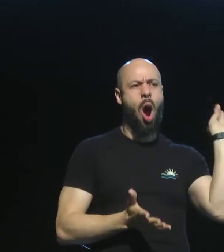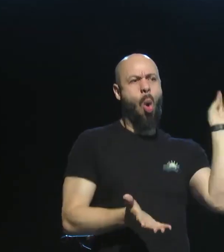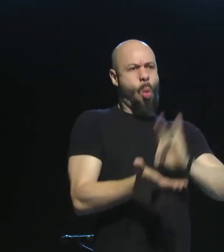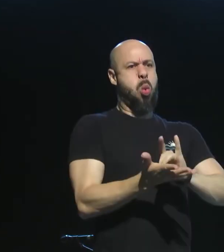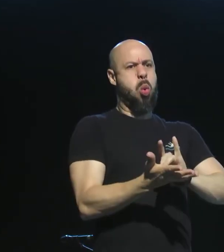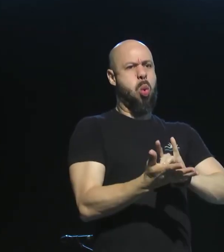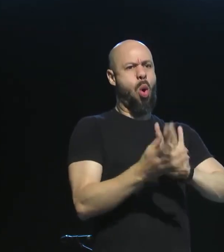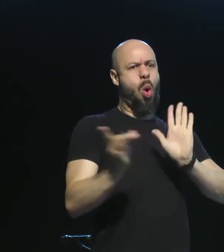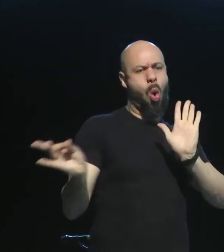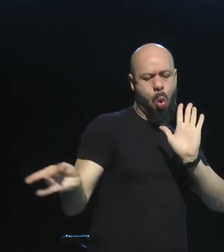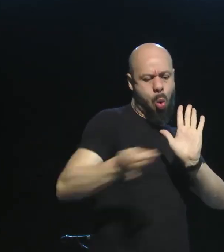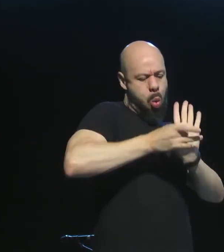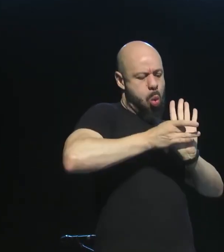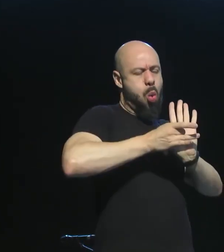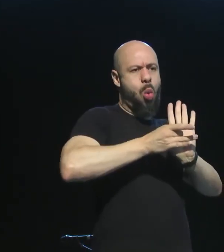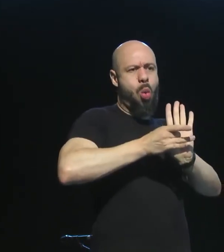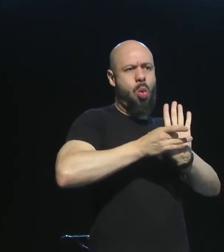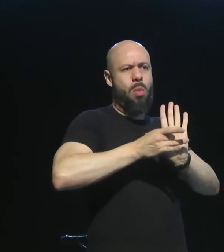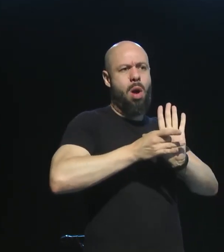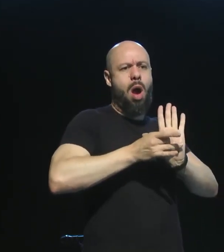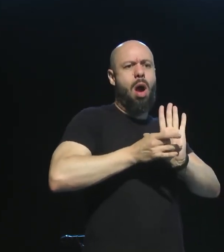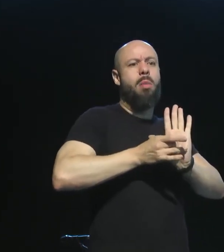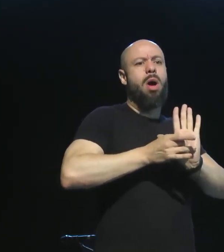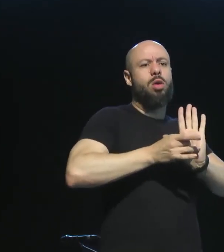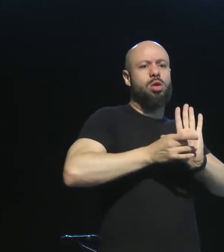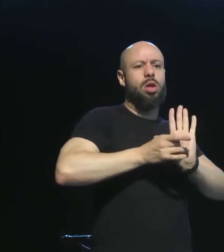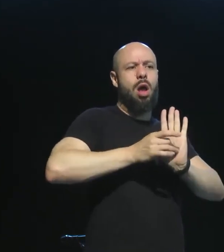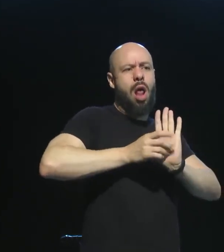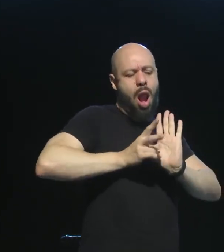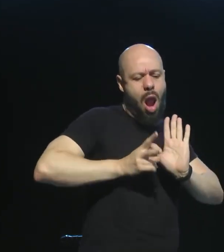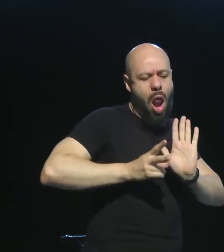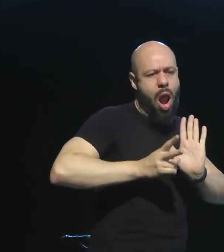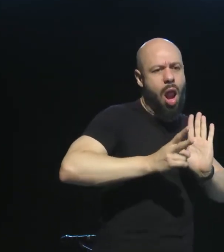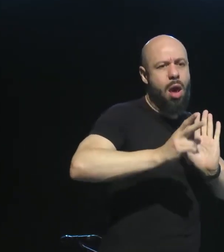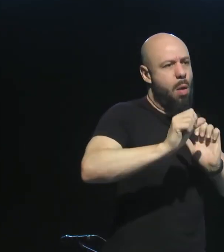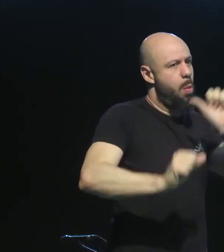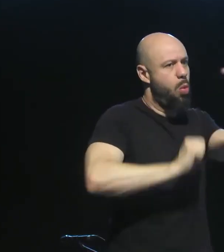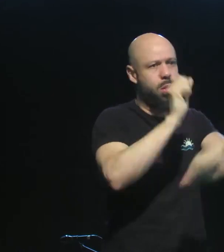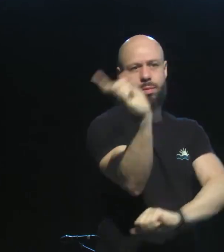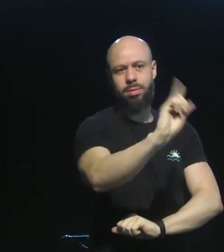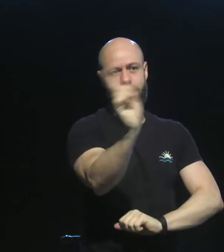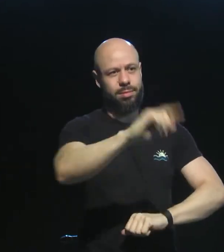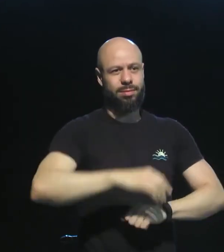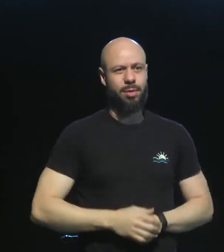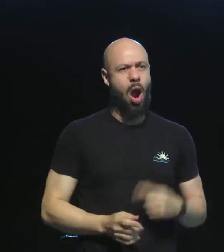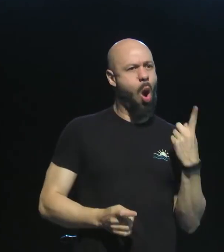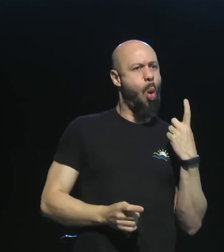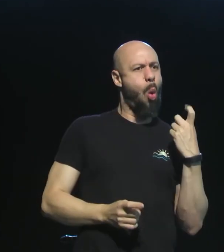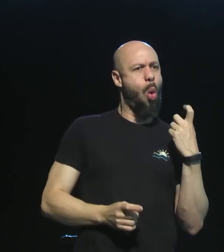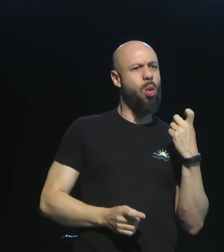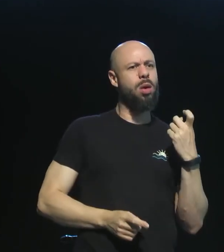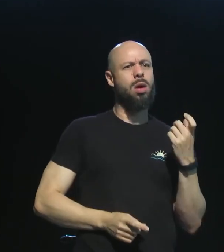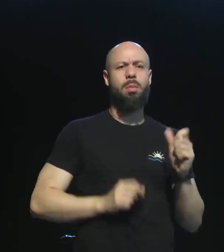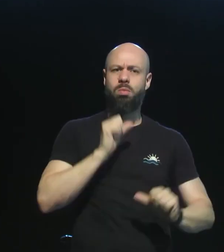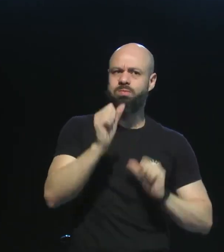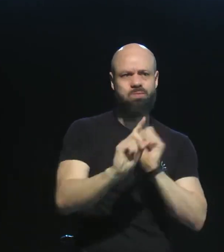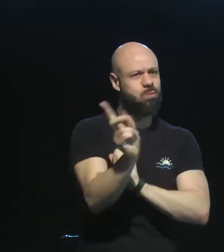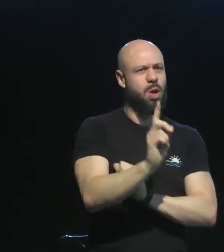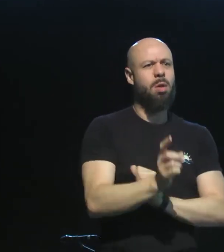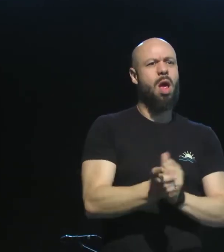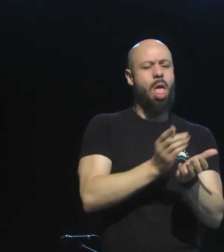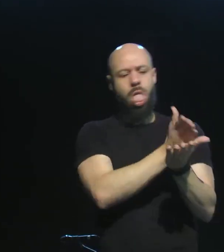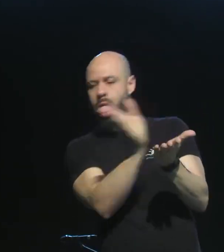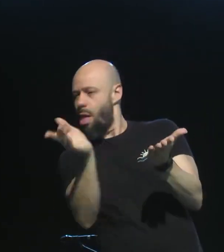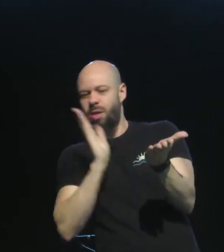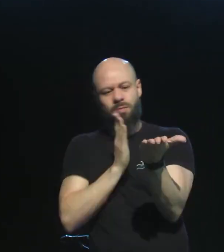só é absoluta, mas ela é constante. Ela é verdadeira para todos, em todos os lugares, em todo o tempo. O